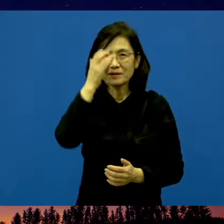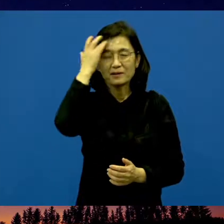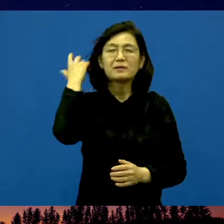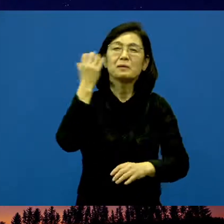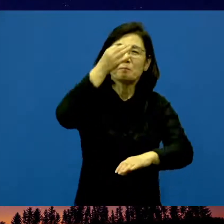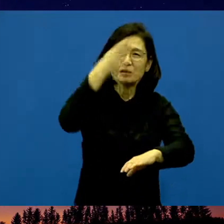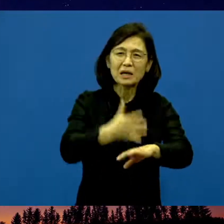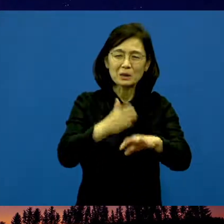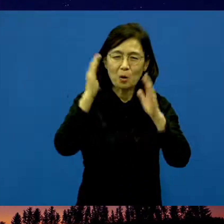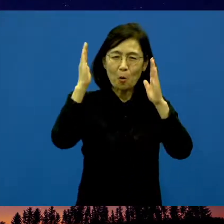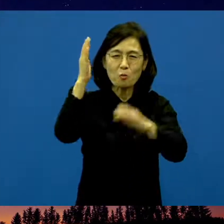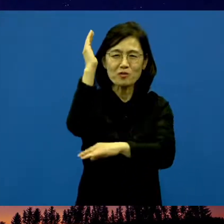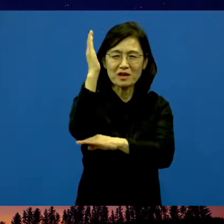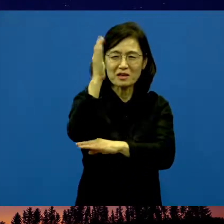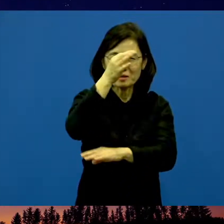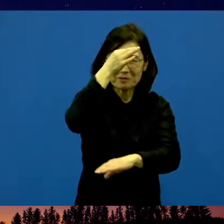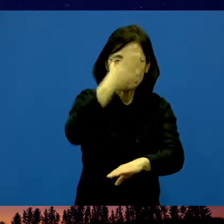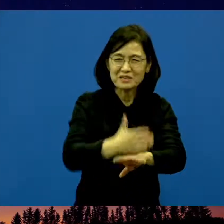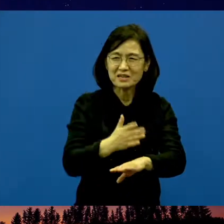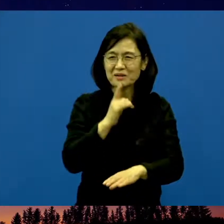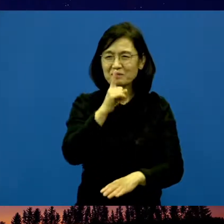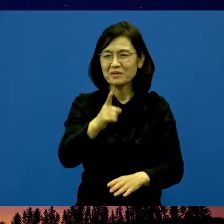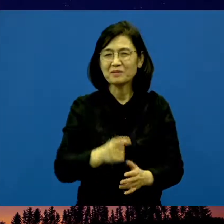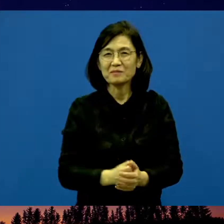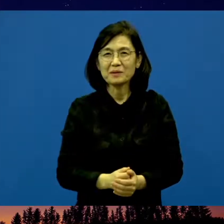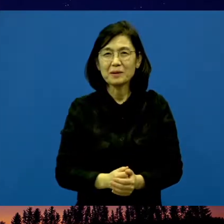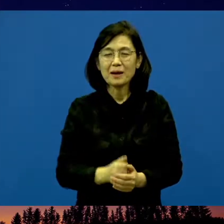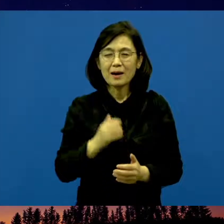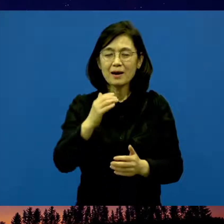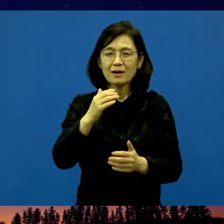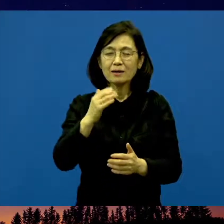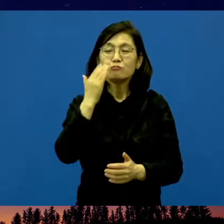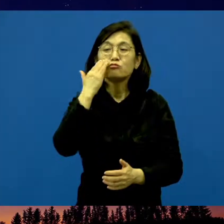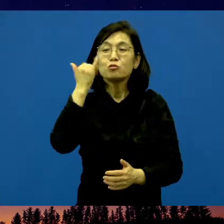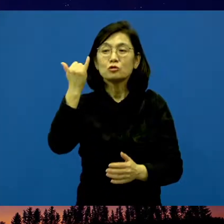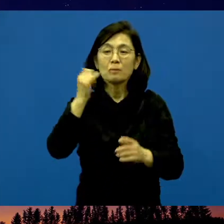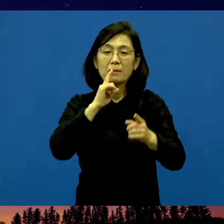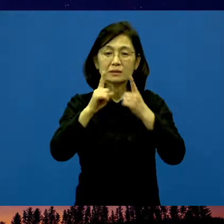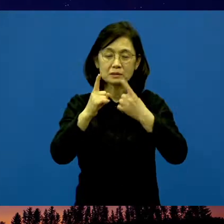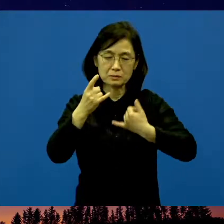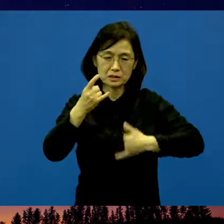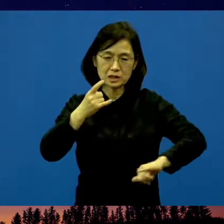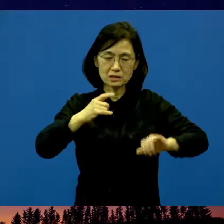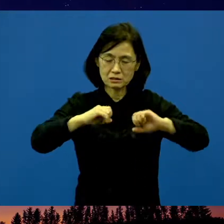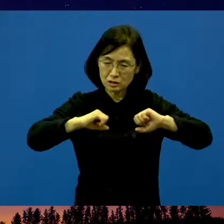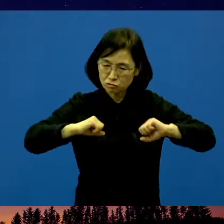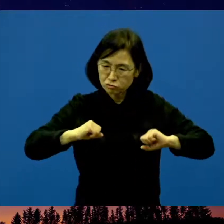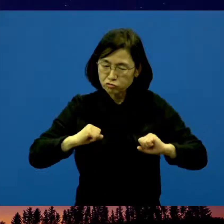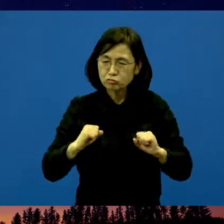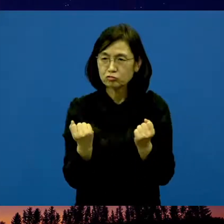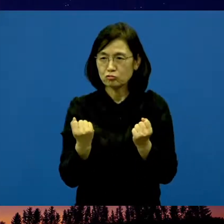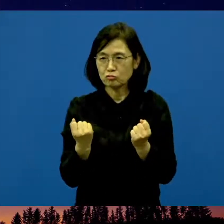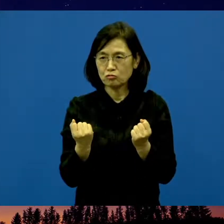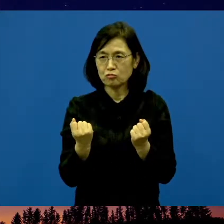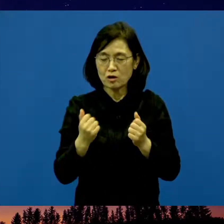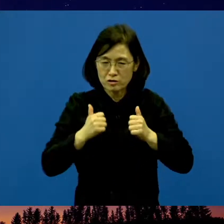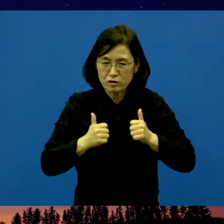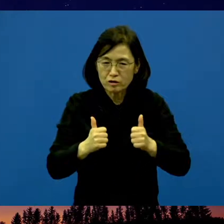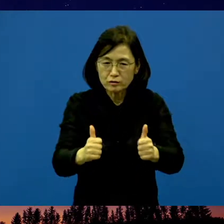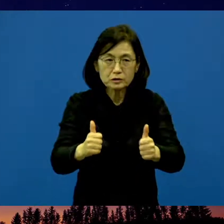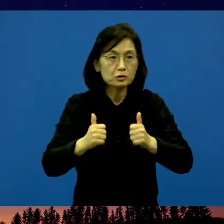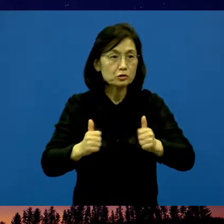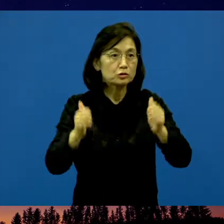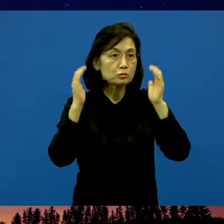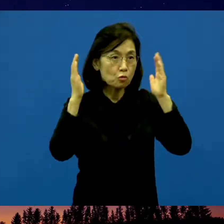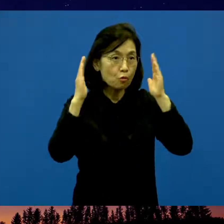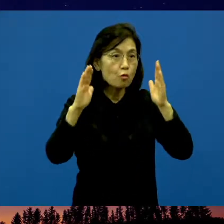그랬는데. 하여튼 순종하는 것이죠. 뭐 열심히 하는 거잖아요. 열심히. 네, 알았어요. 그러고 하는 거잖아요.